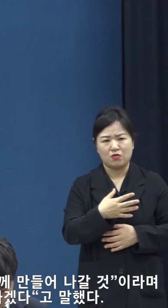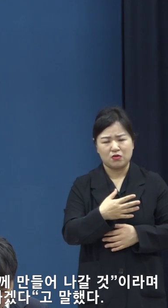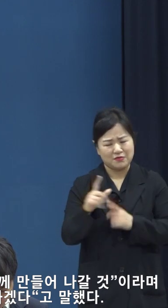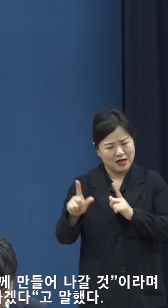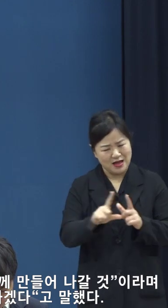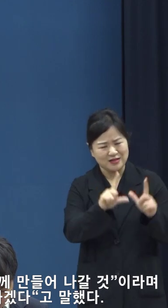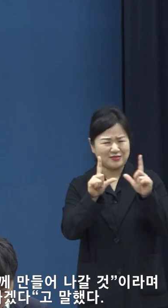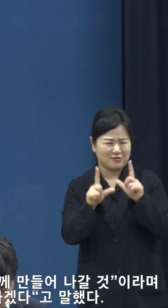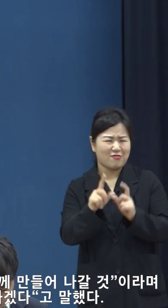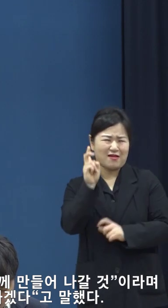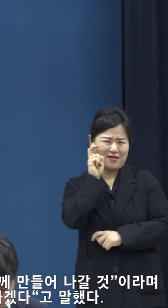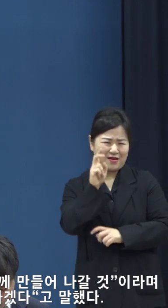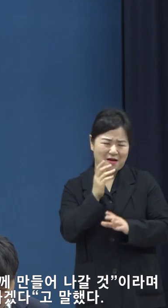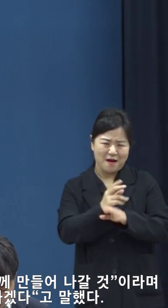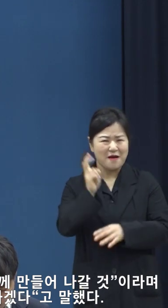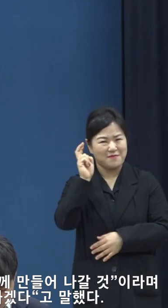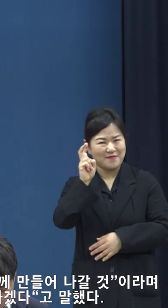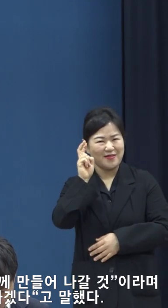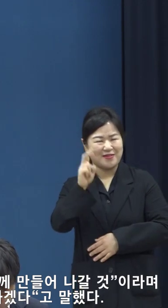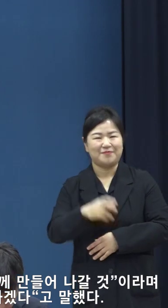지내지 않았나 이렇게 생각하면서